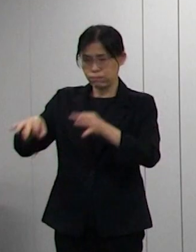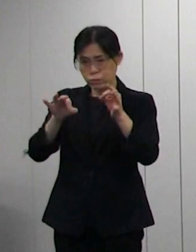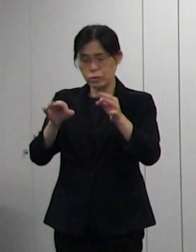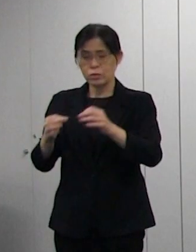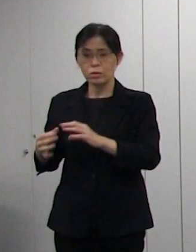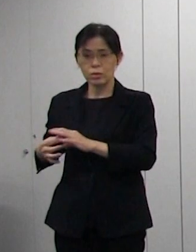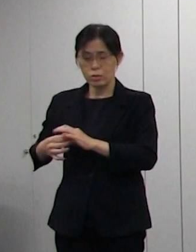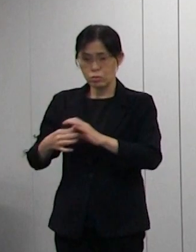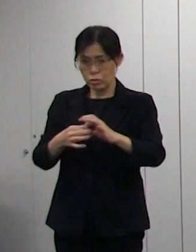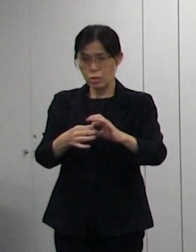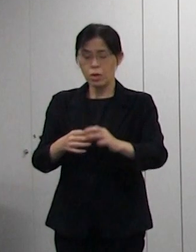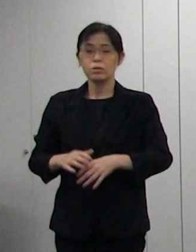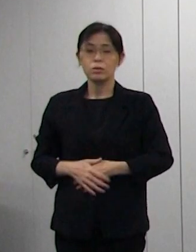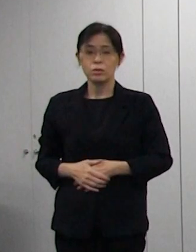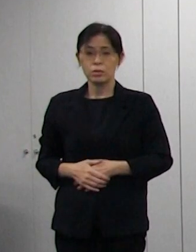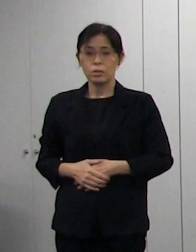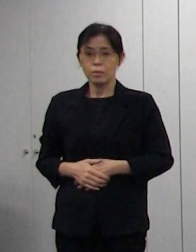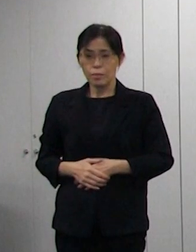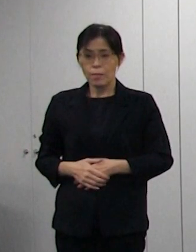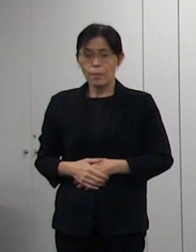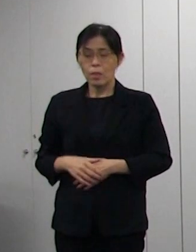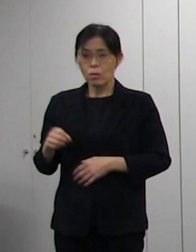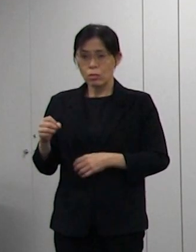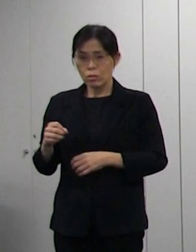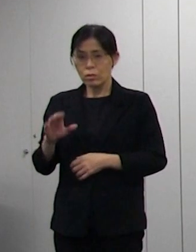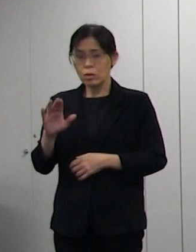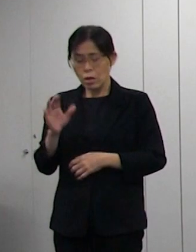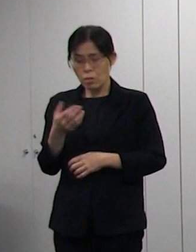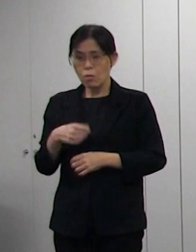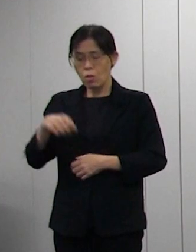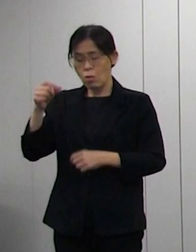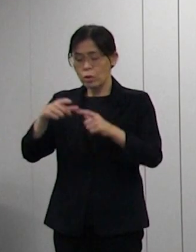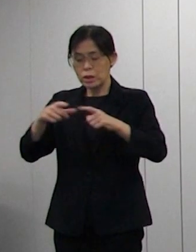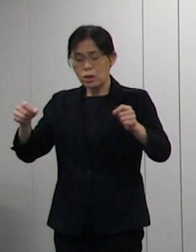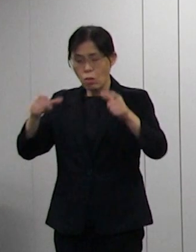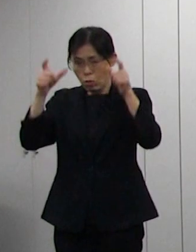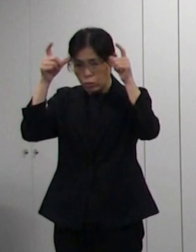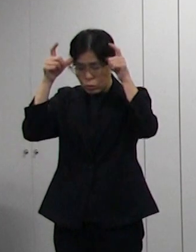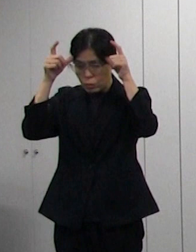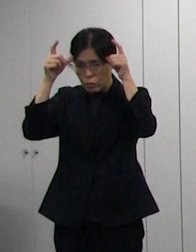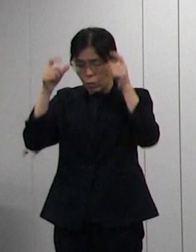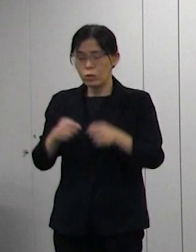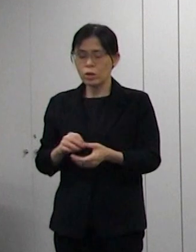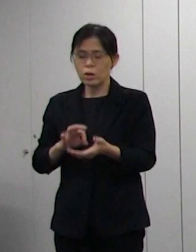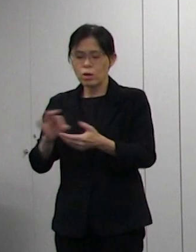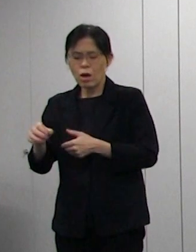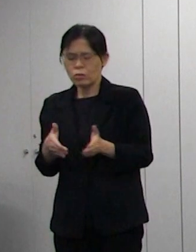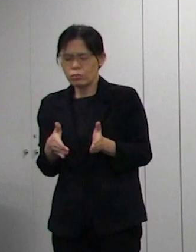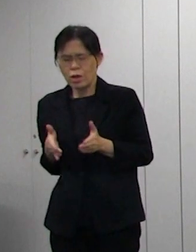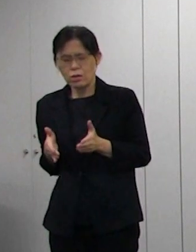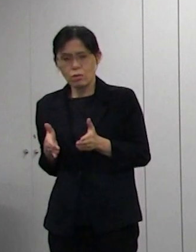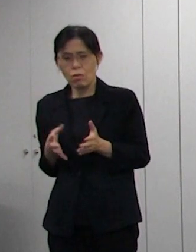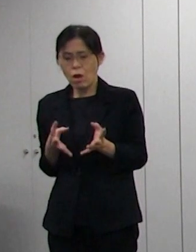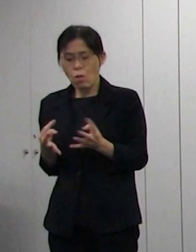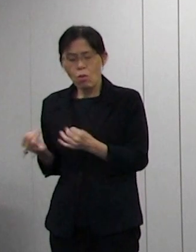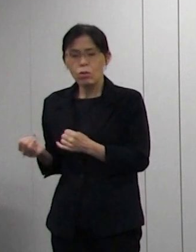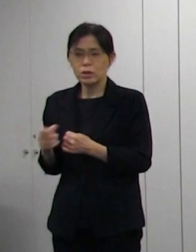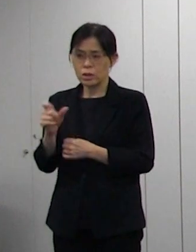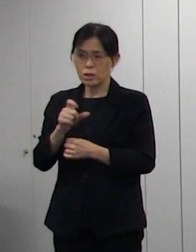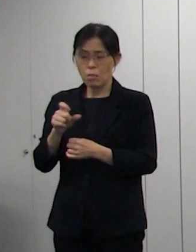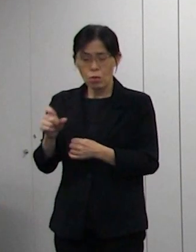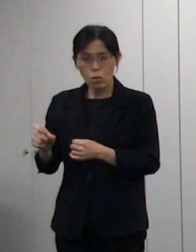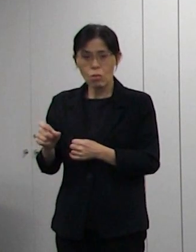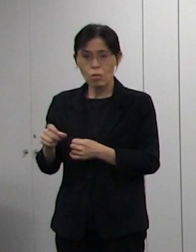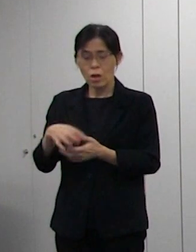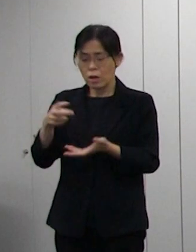いております。一方で和牛のように消費者の買い控えが進んでいる商品は